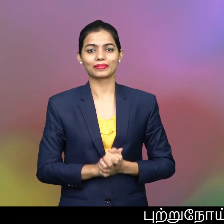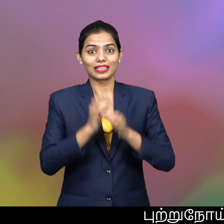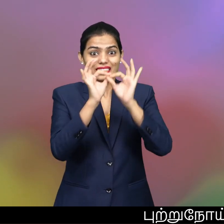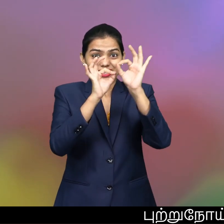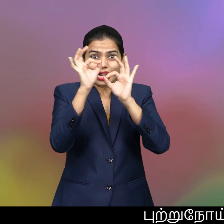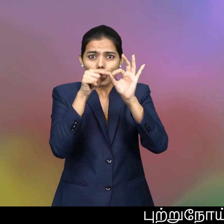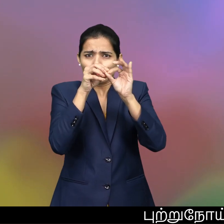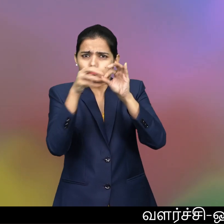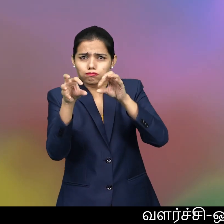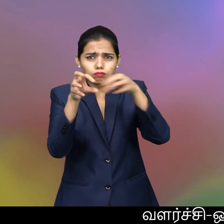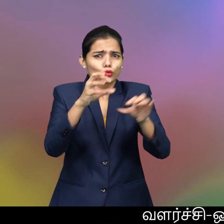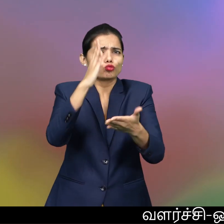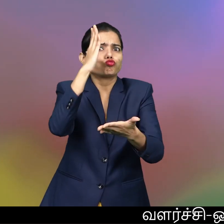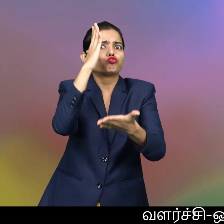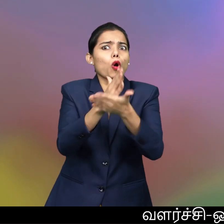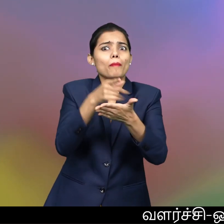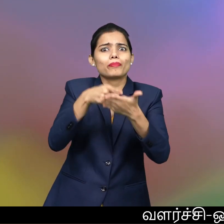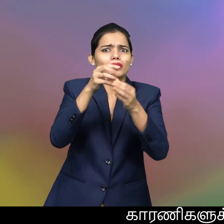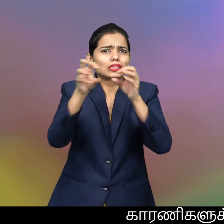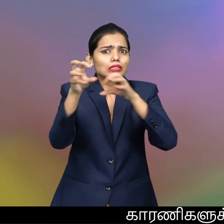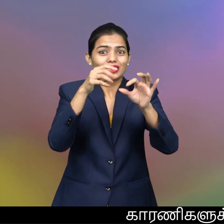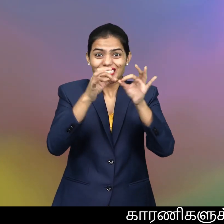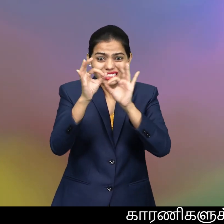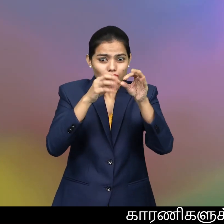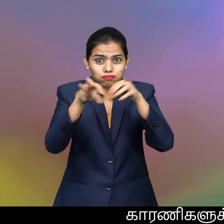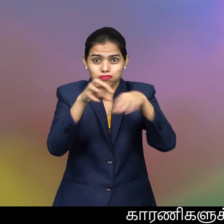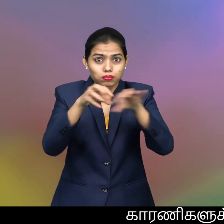புற்றுநோய் உயிரணுக்கள் வளர்ச்சி ஒழுங்குபடுத்தும் காரணிகளுக்கு பதிலளிக்காது.